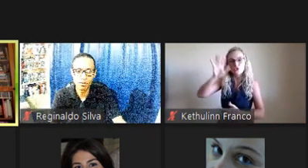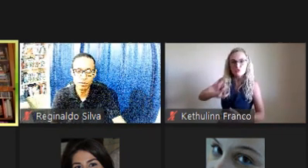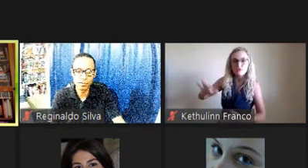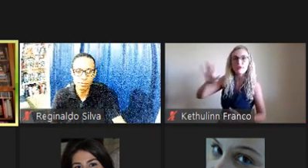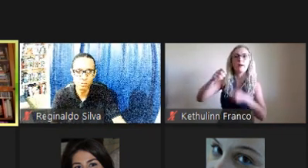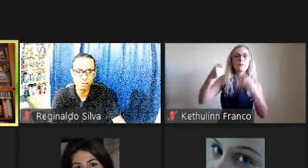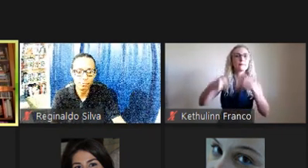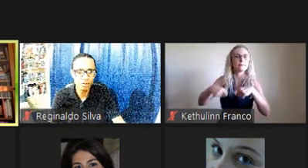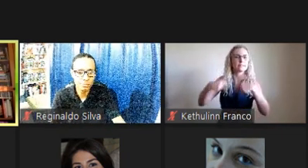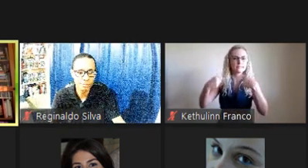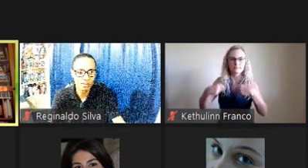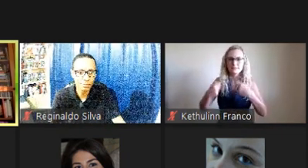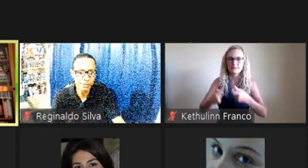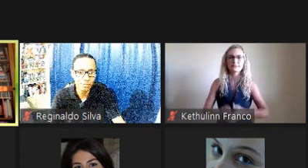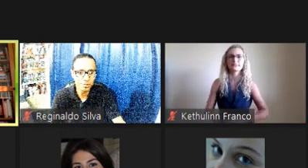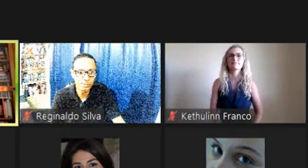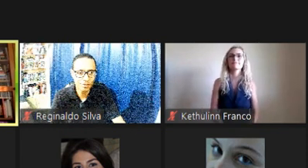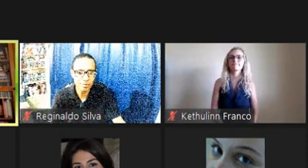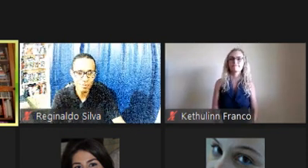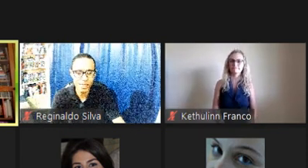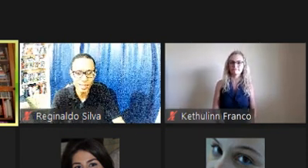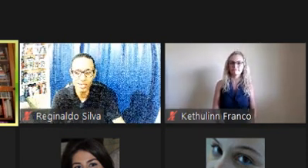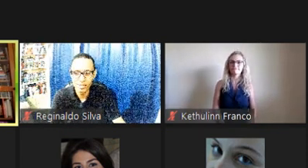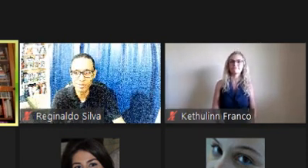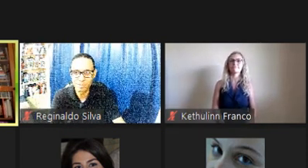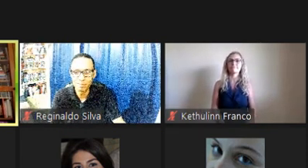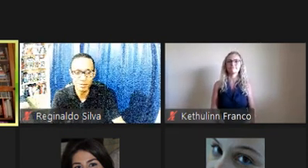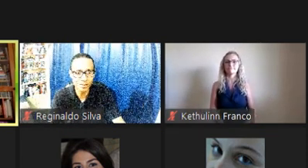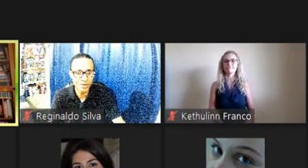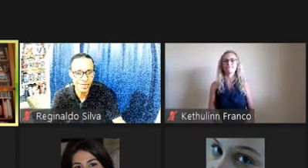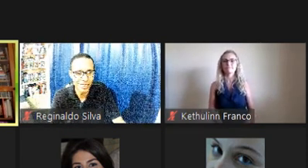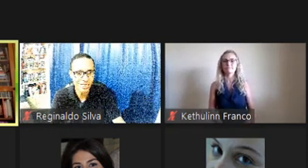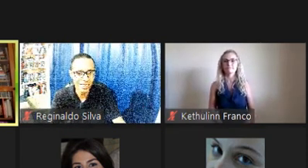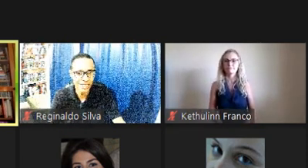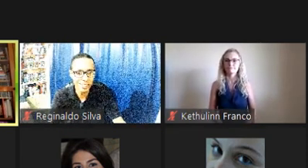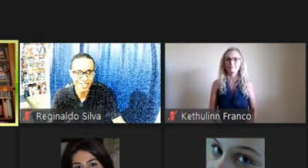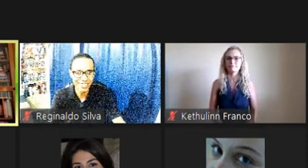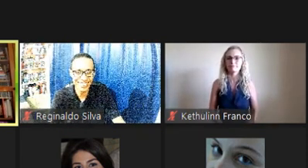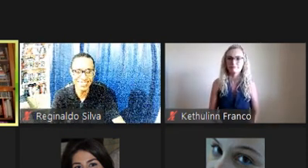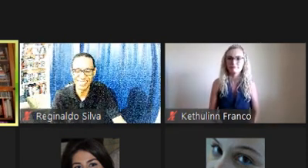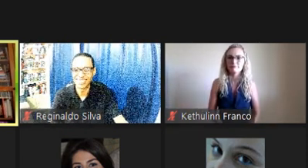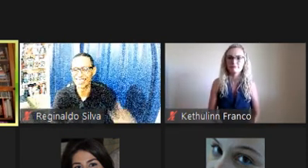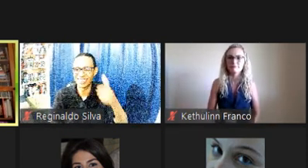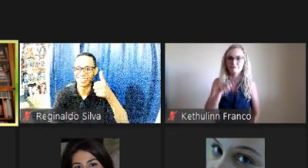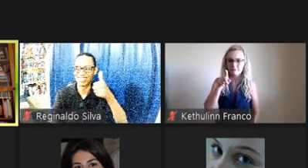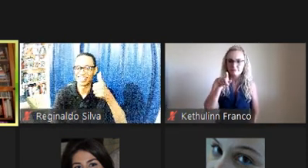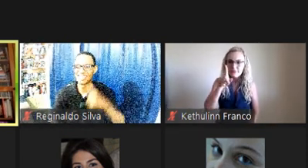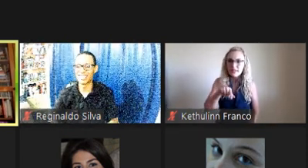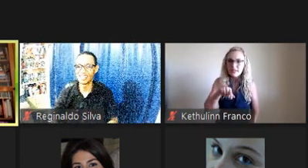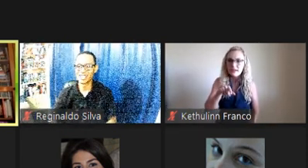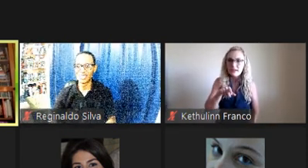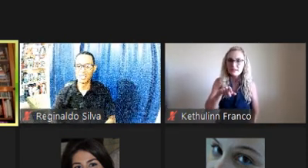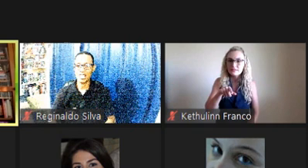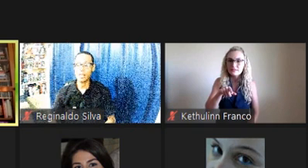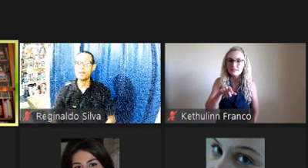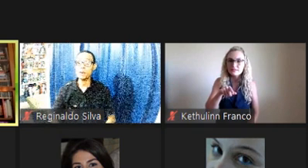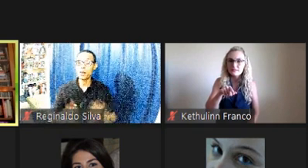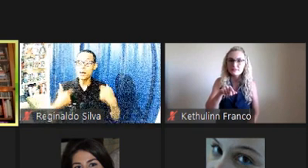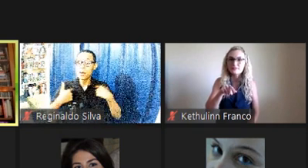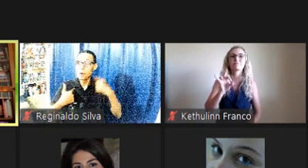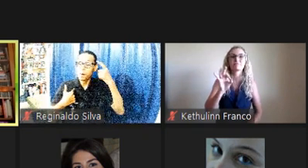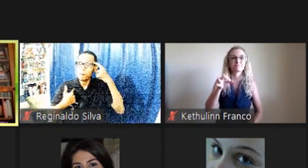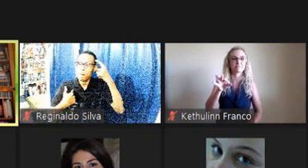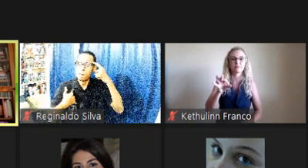nome a vida. É isso, né? O Anderson, escreveu, beleza. E aí eu fiquei pensando assim, a gente